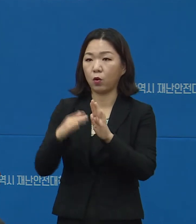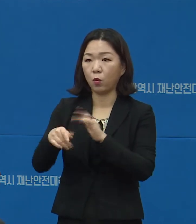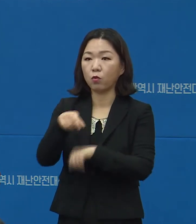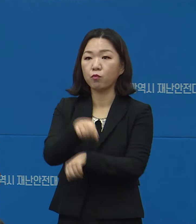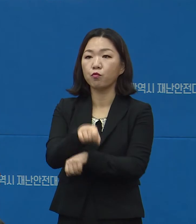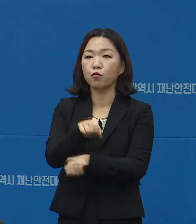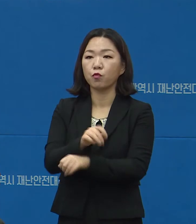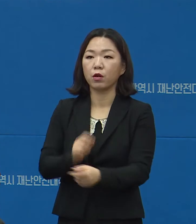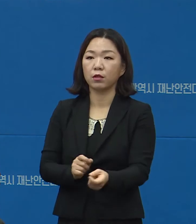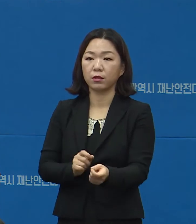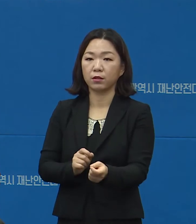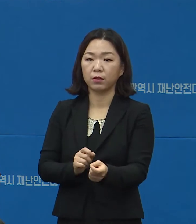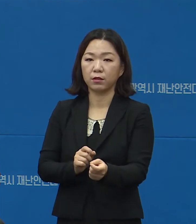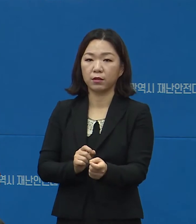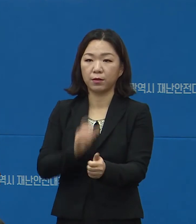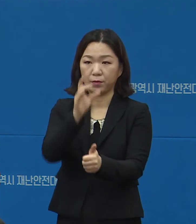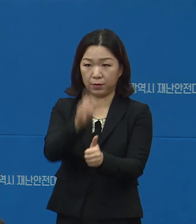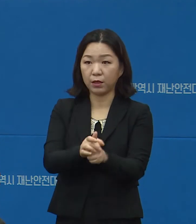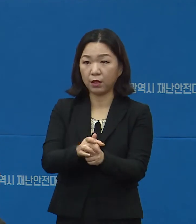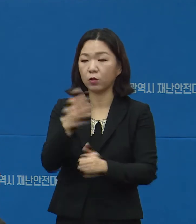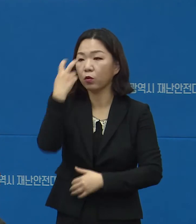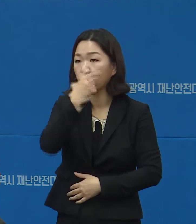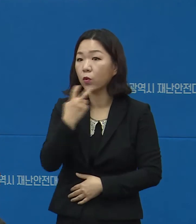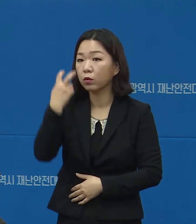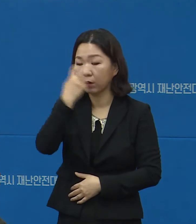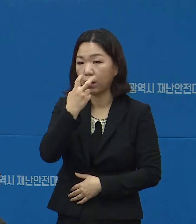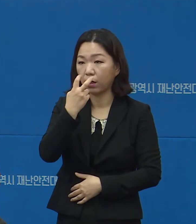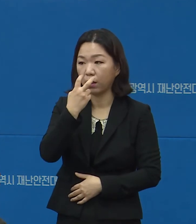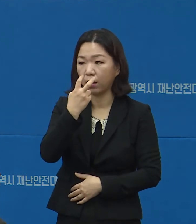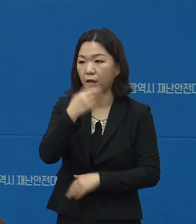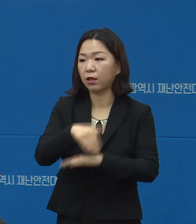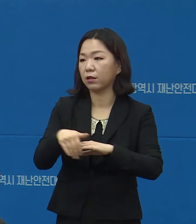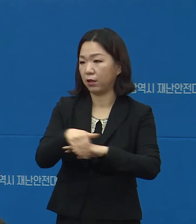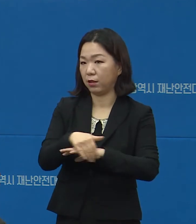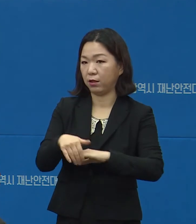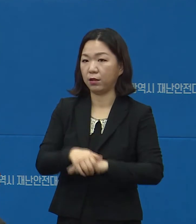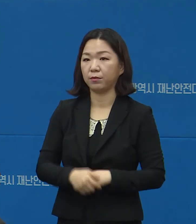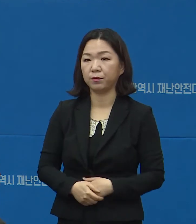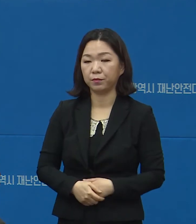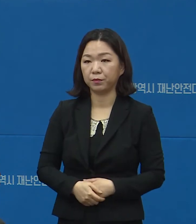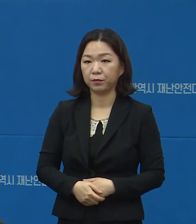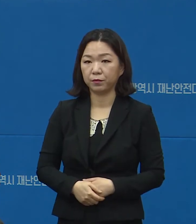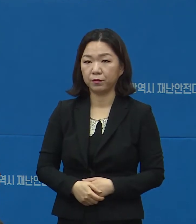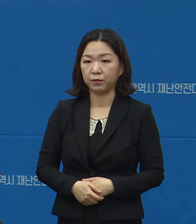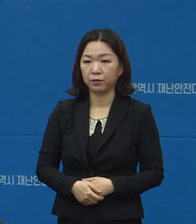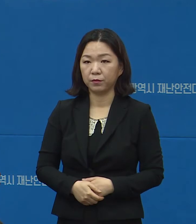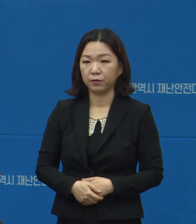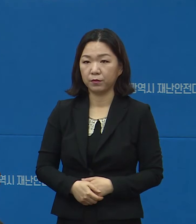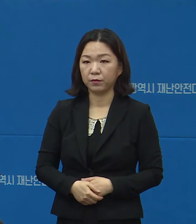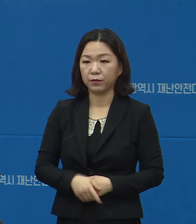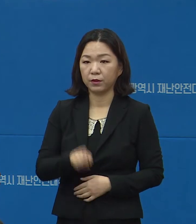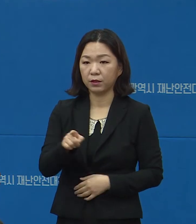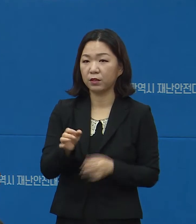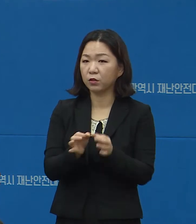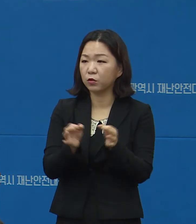붙여서 지금 조사를 하고 관리를 할 생각입니다. 그동안